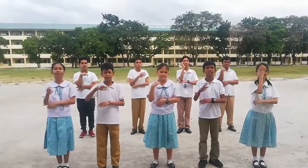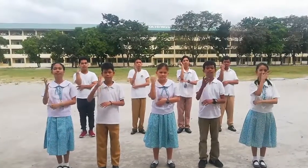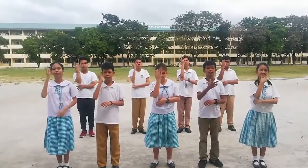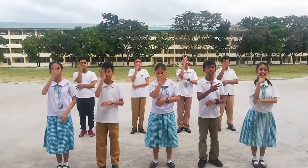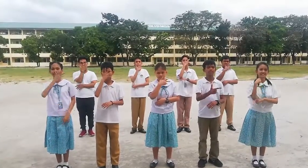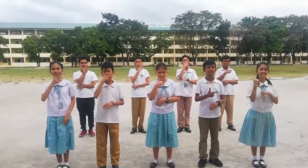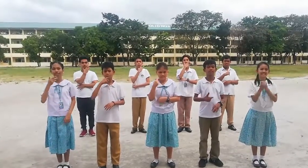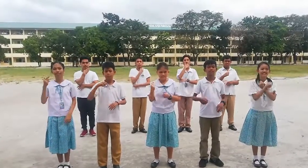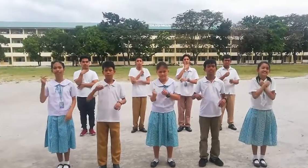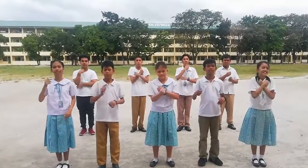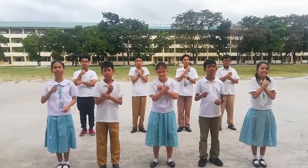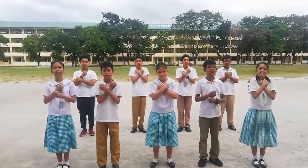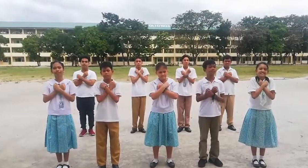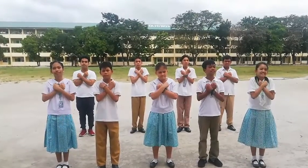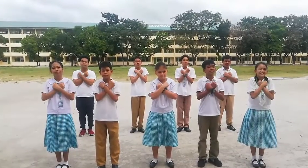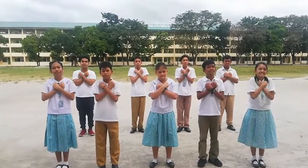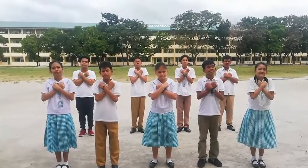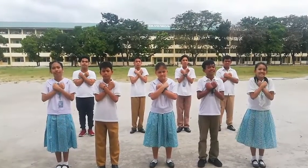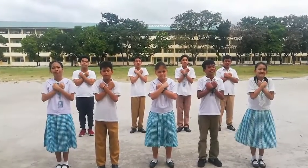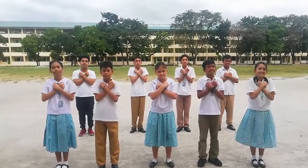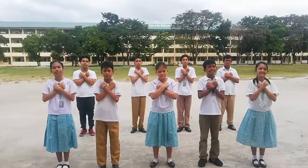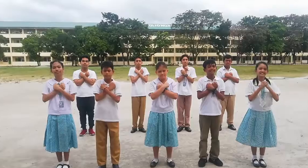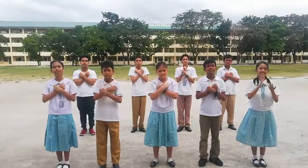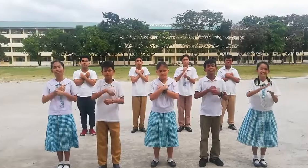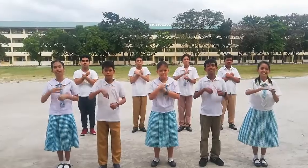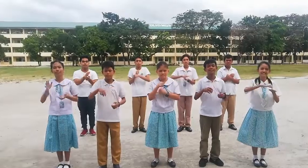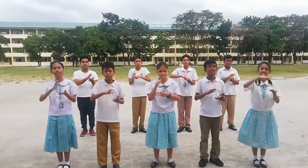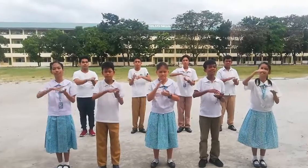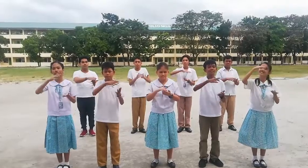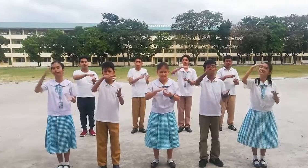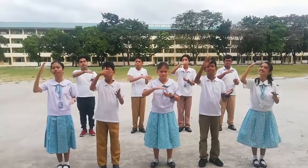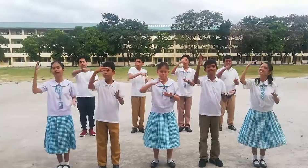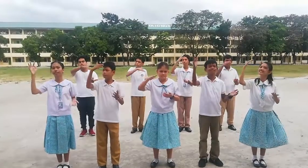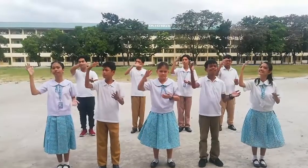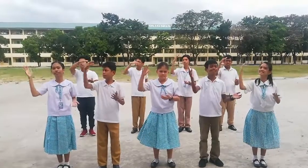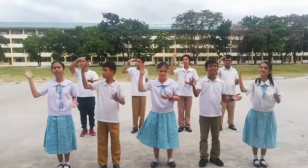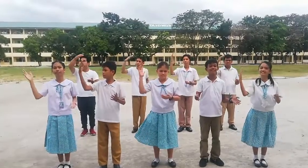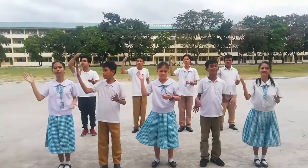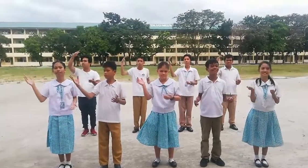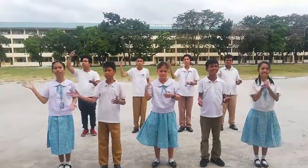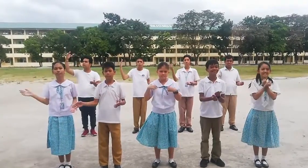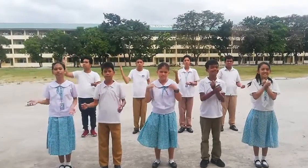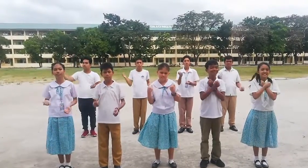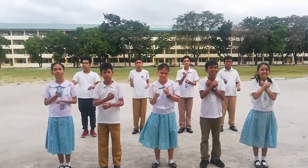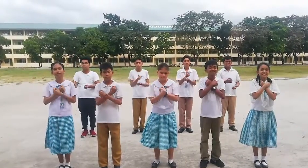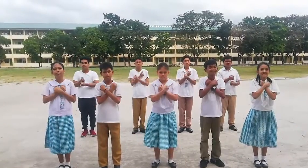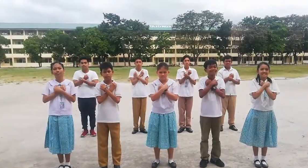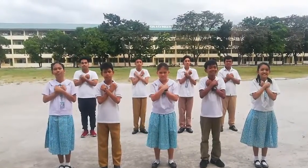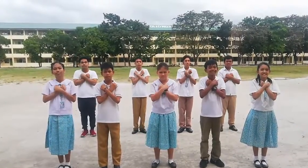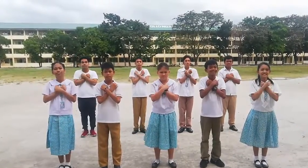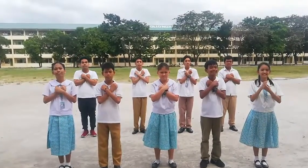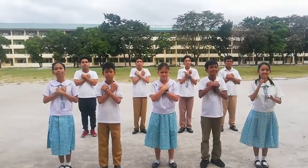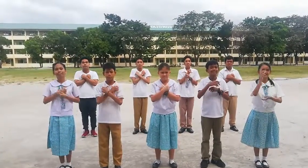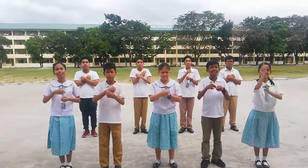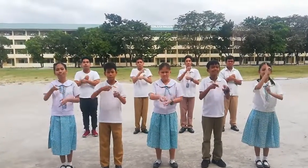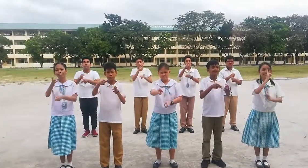mutiang minamahal May nining, pag-ibig at